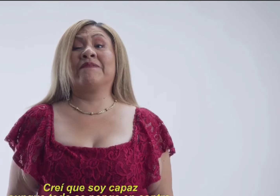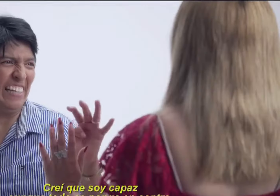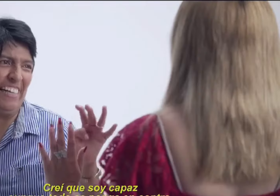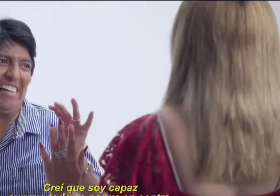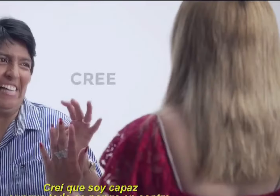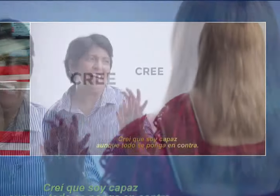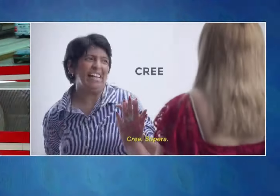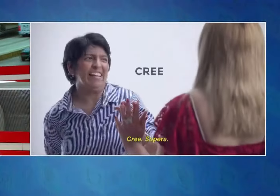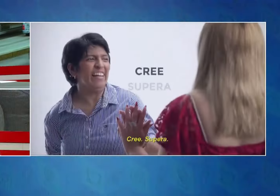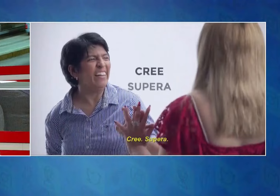está